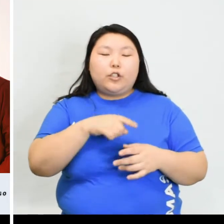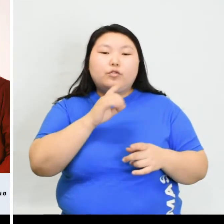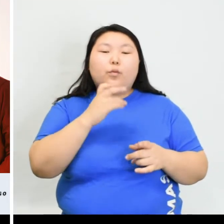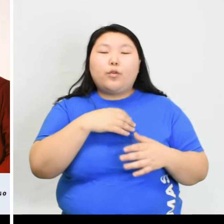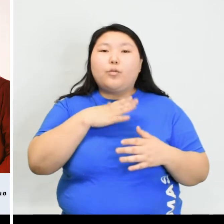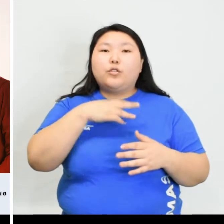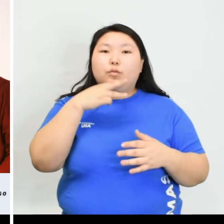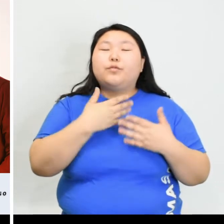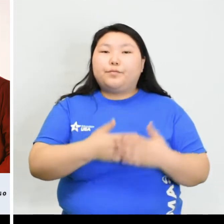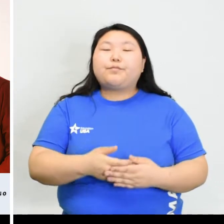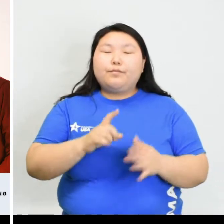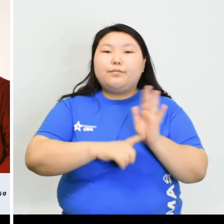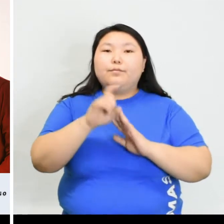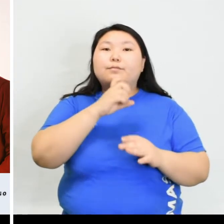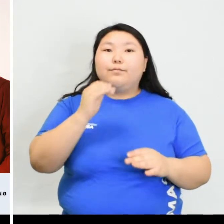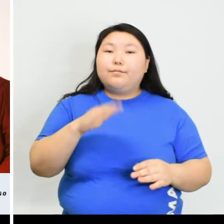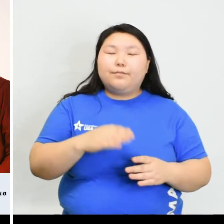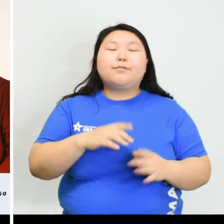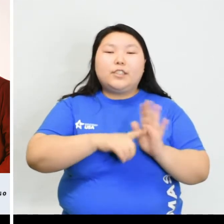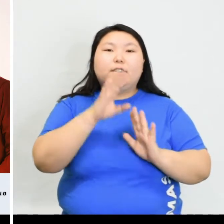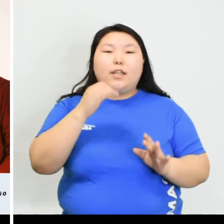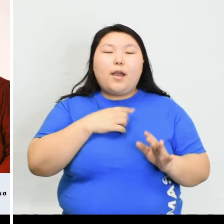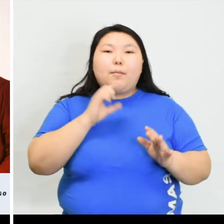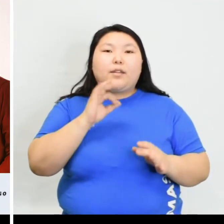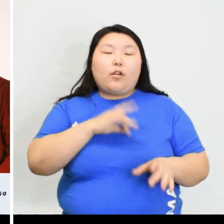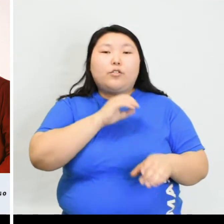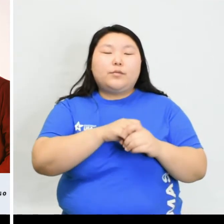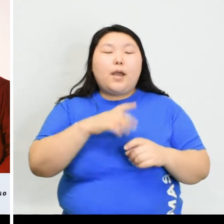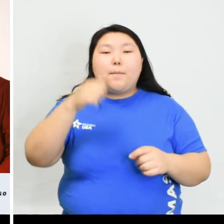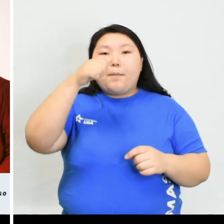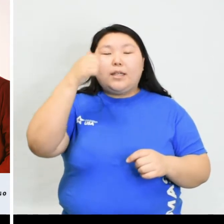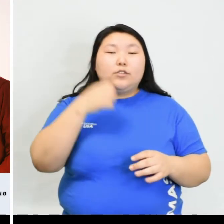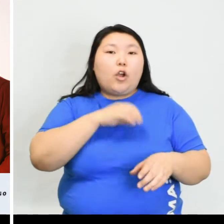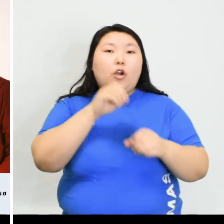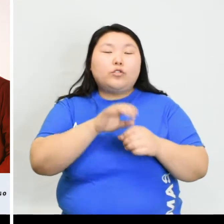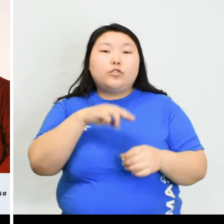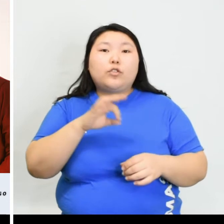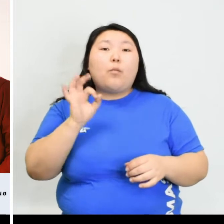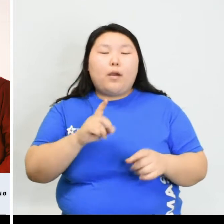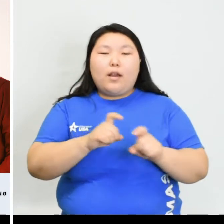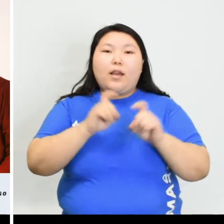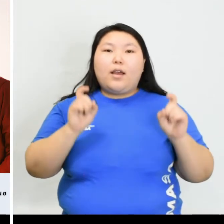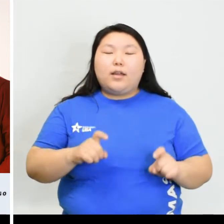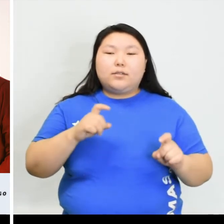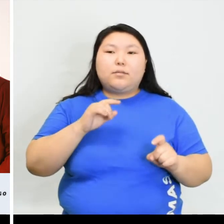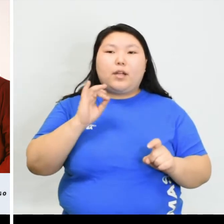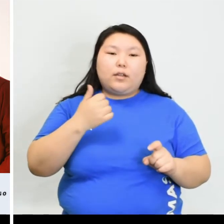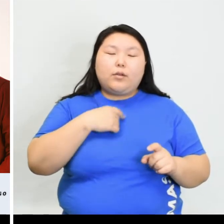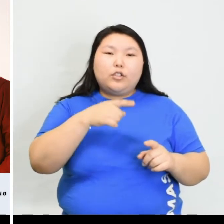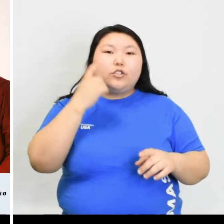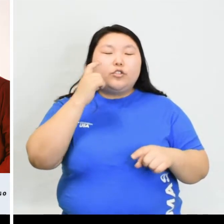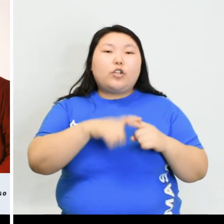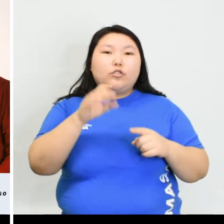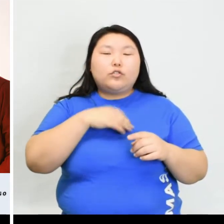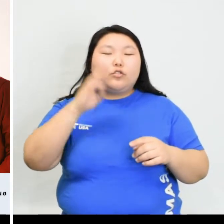зөвлөгөө эхний ээлжинд тий? Эхний ээлжинд бакалаврлог орч байгаа. Магистр руу орохтой бол харин баг тэр нөгөө